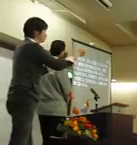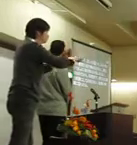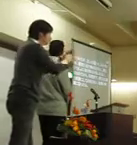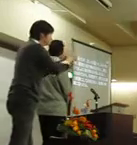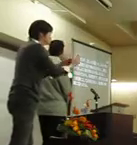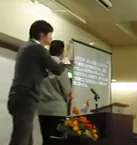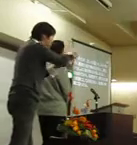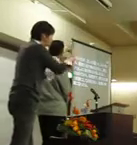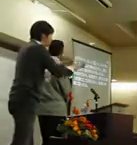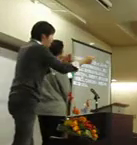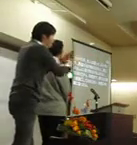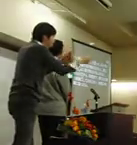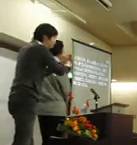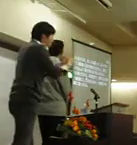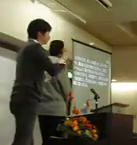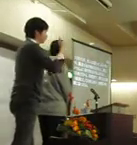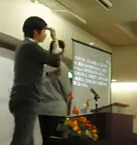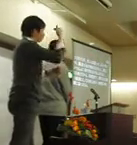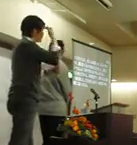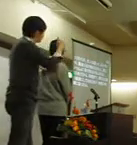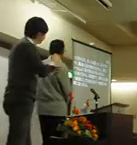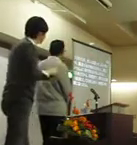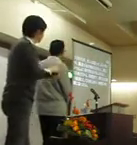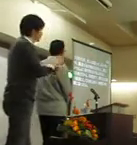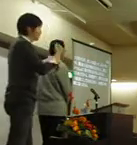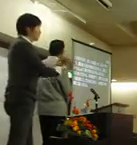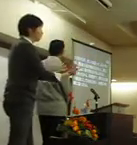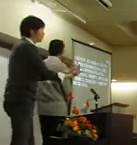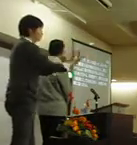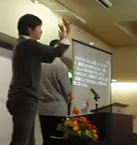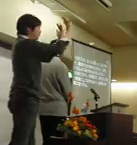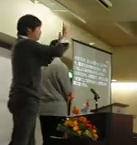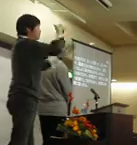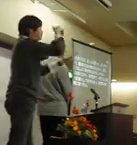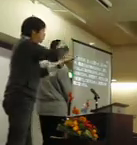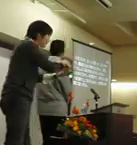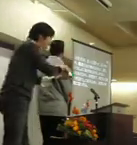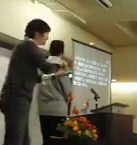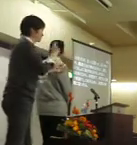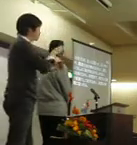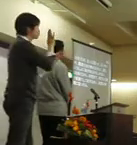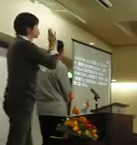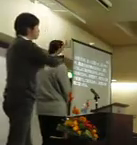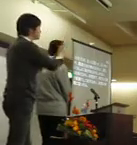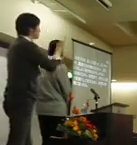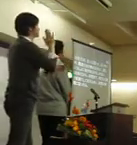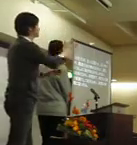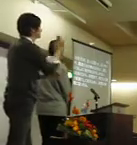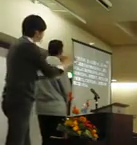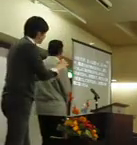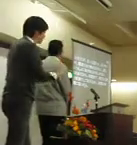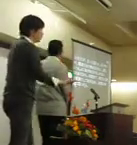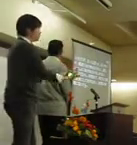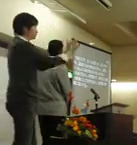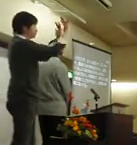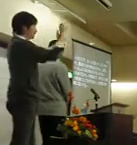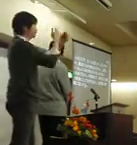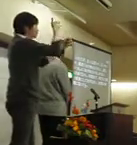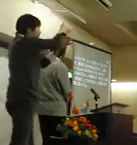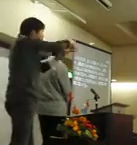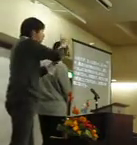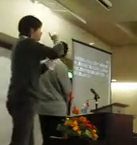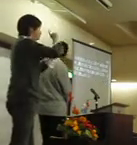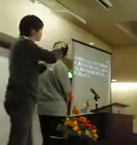しれない。だから収穫まで両方とも育つままにしておきなさい。収穫の時期になったら